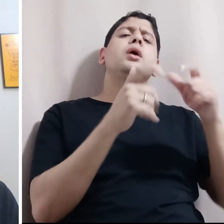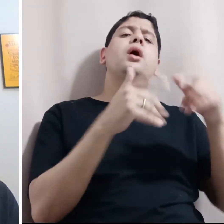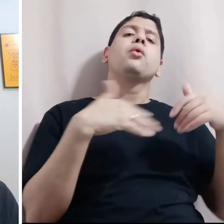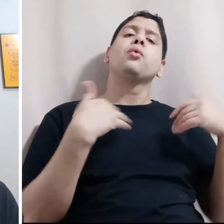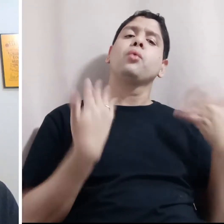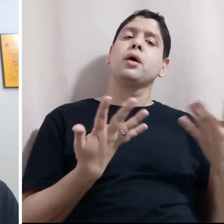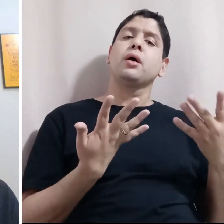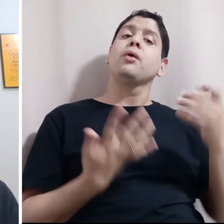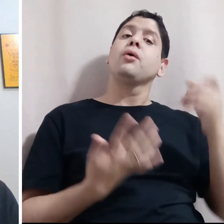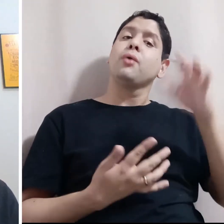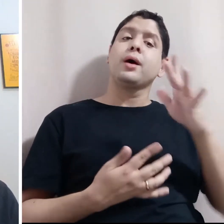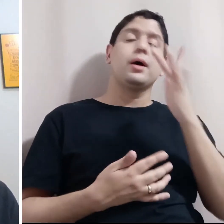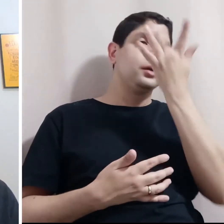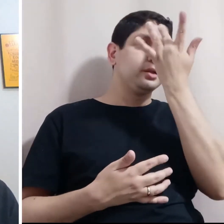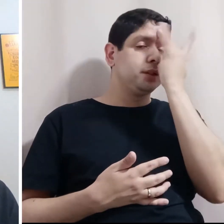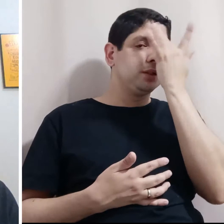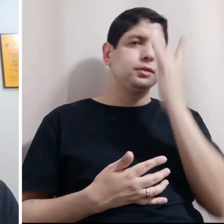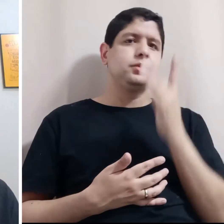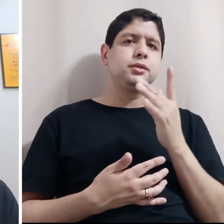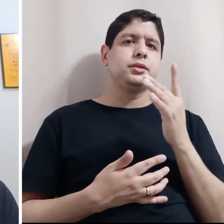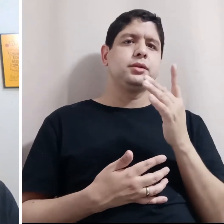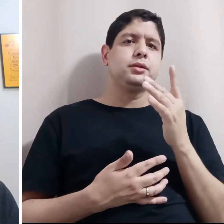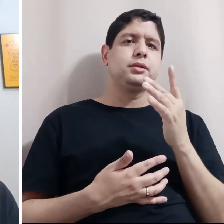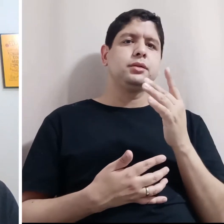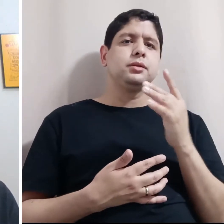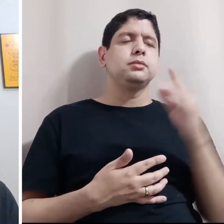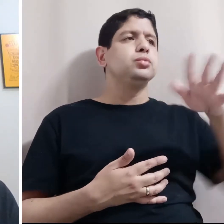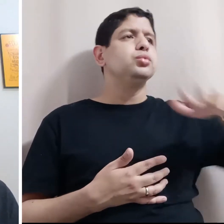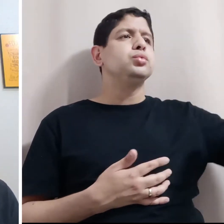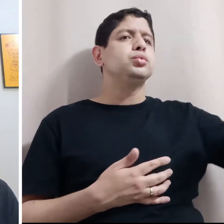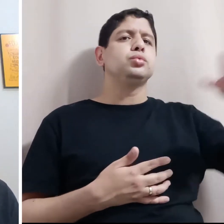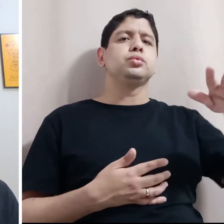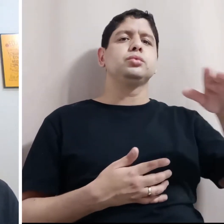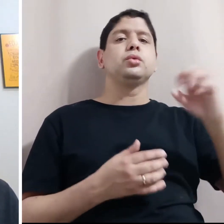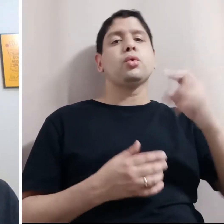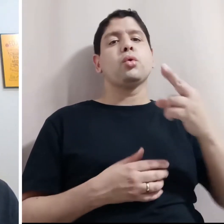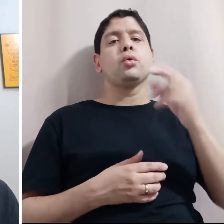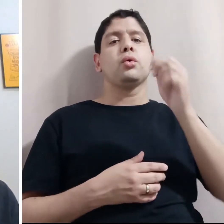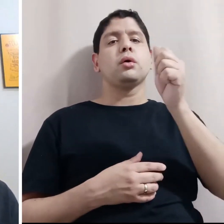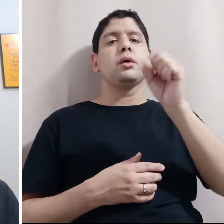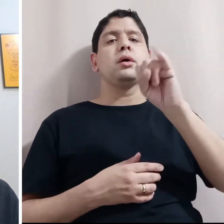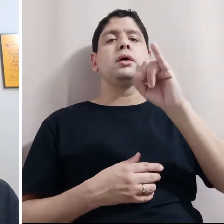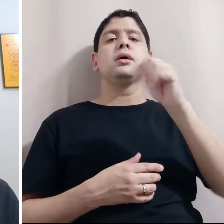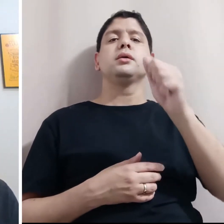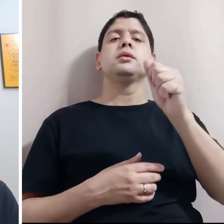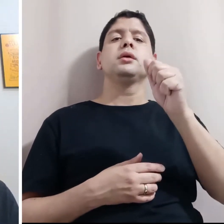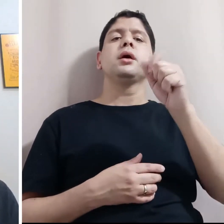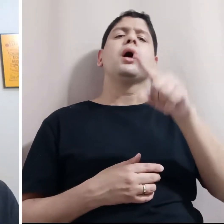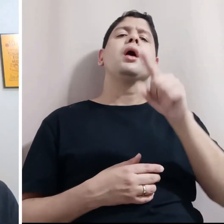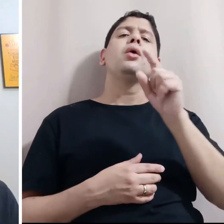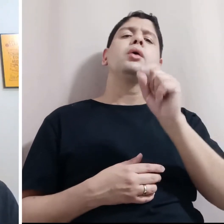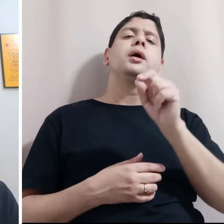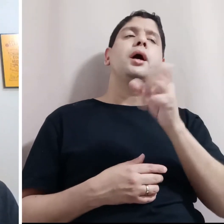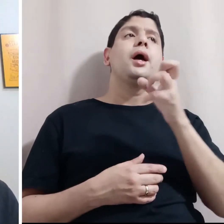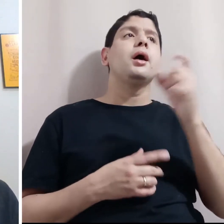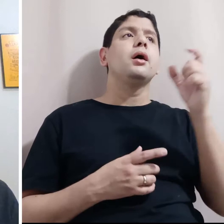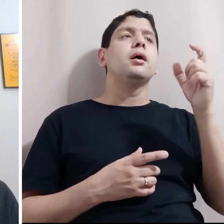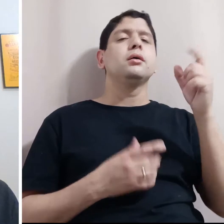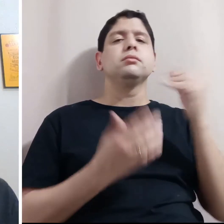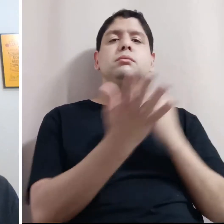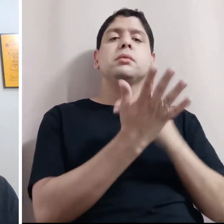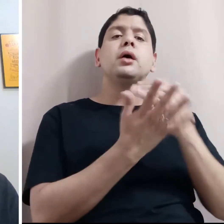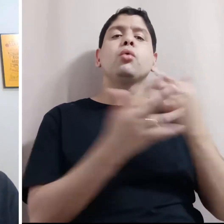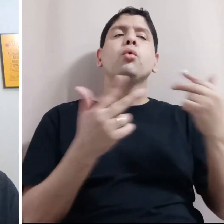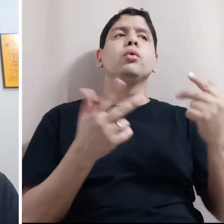Oceano Atlântico, né, e outros oceanos, era justamente chegar às Índias, chegar à Ásia, para conseguir riquezas como